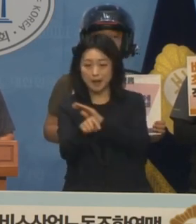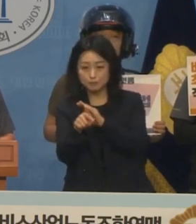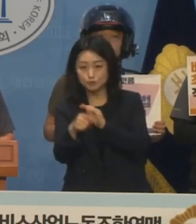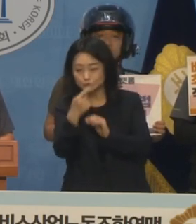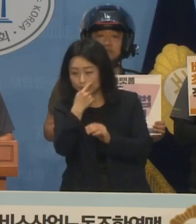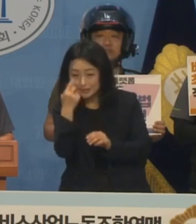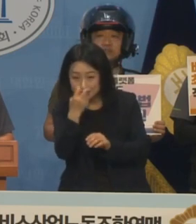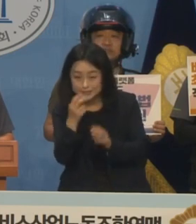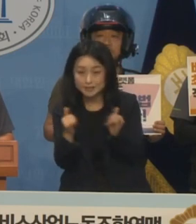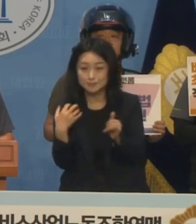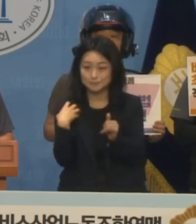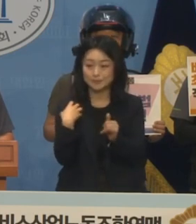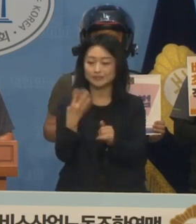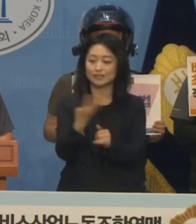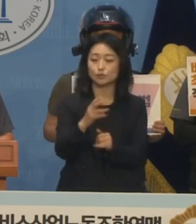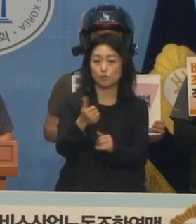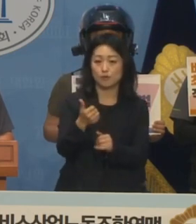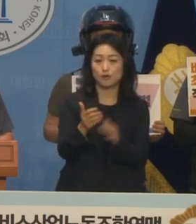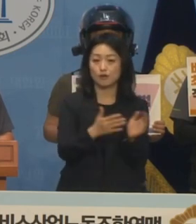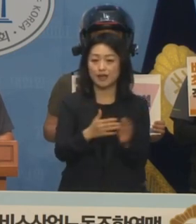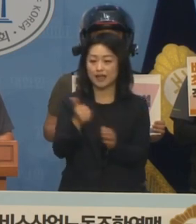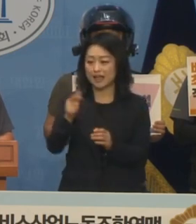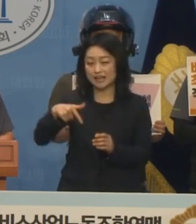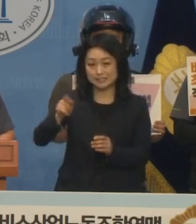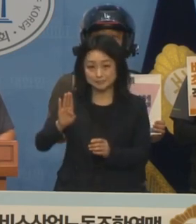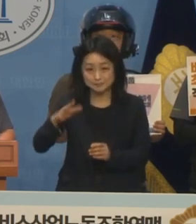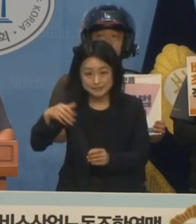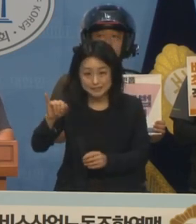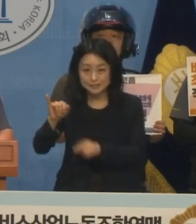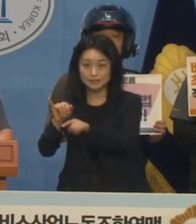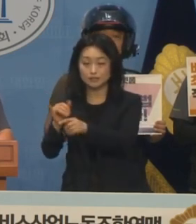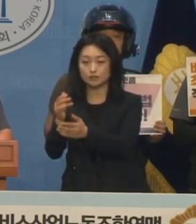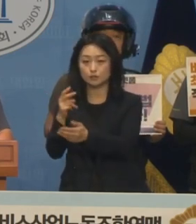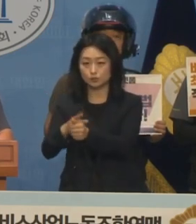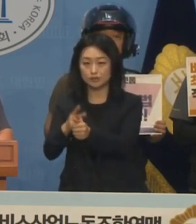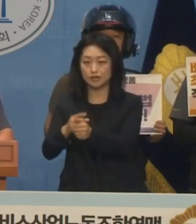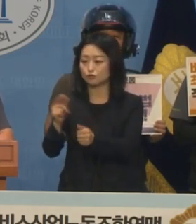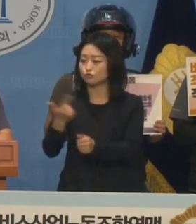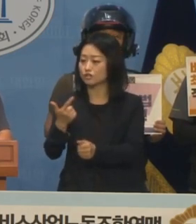4대 보험, 퇴직금 등을 고려한 평균 시급은 자그마치